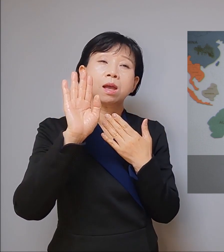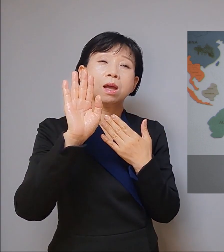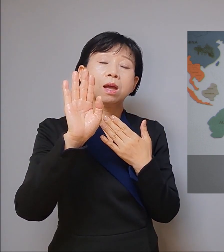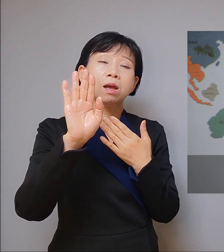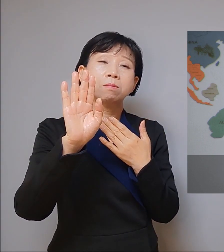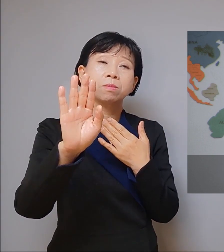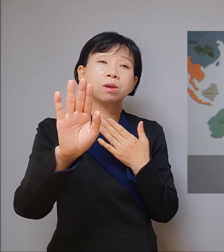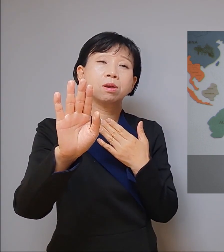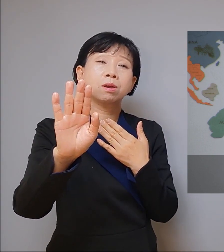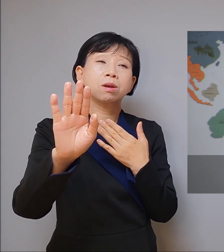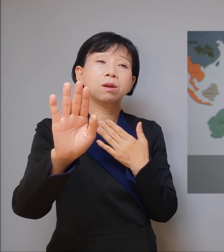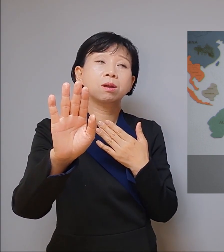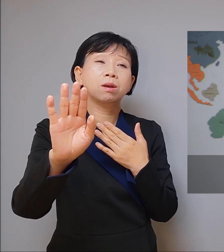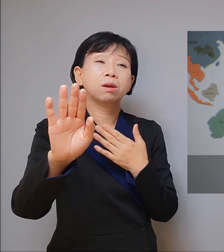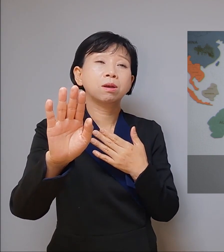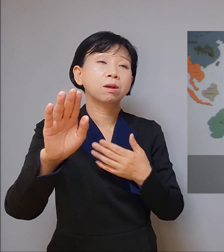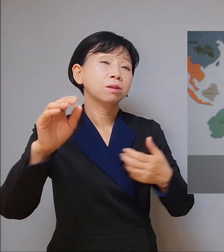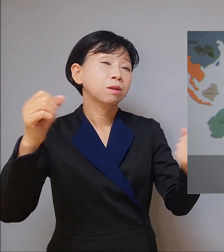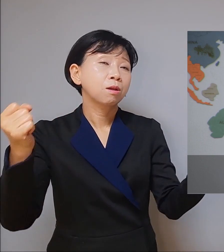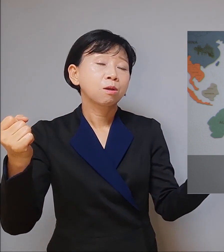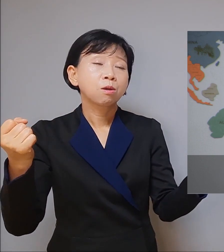지나고 나면